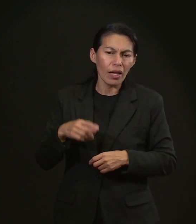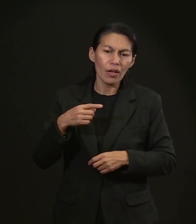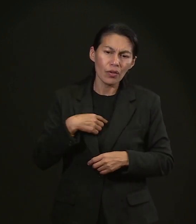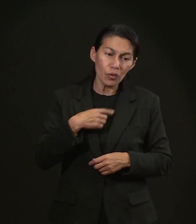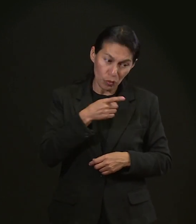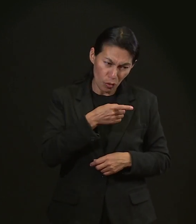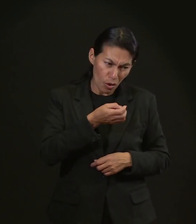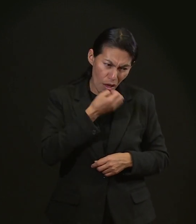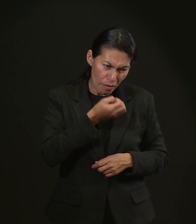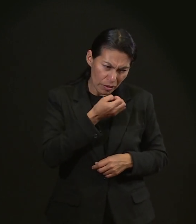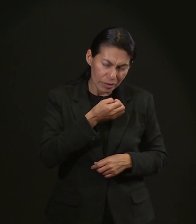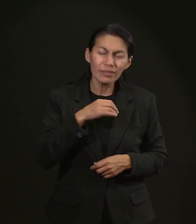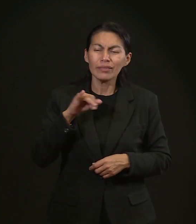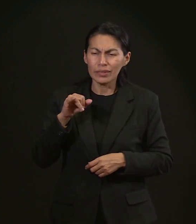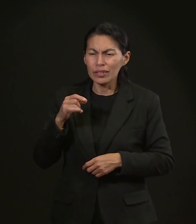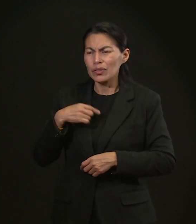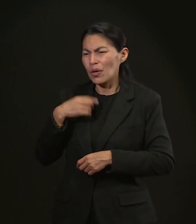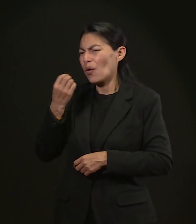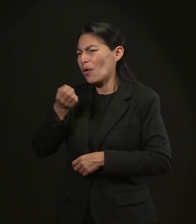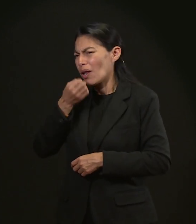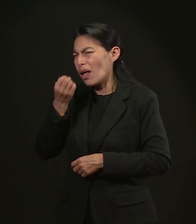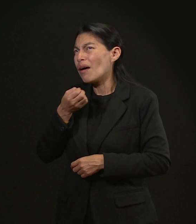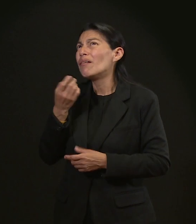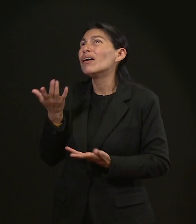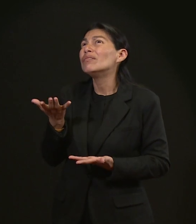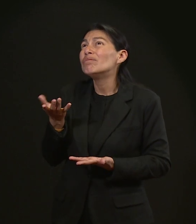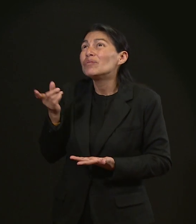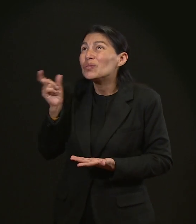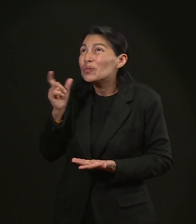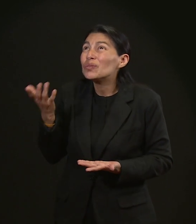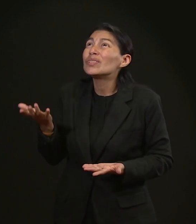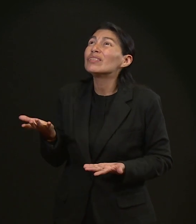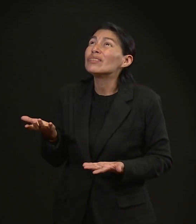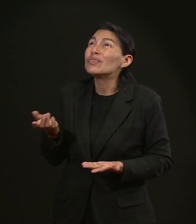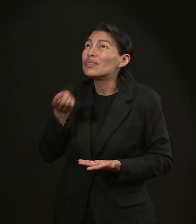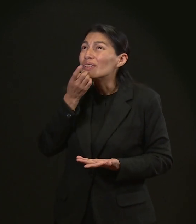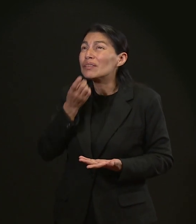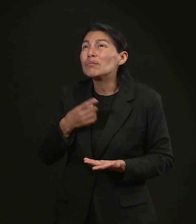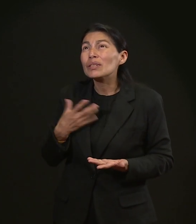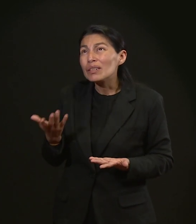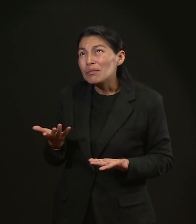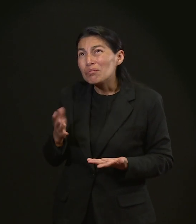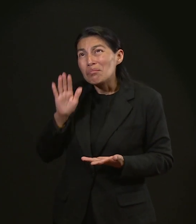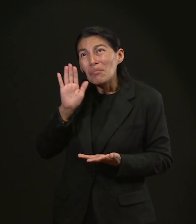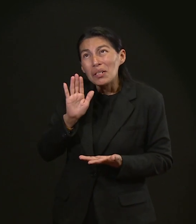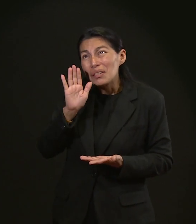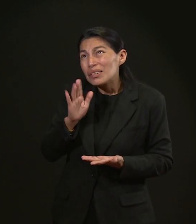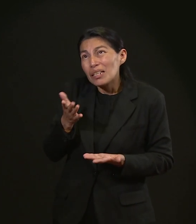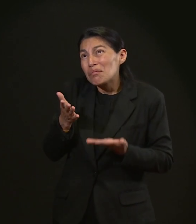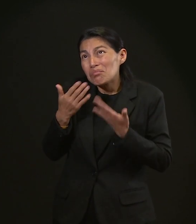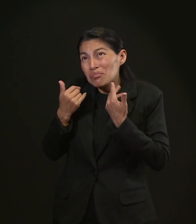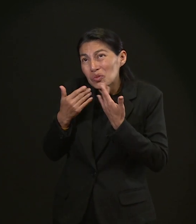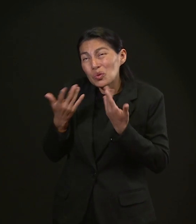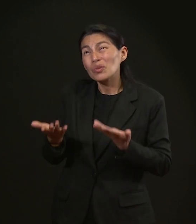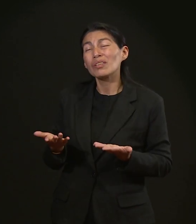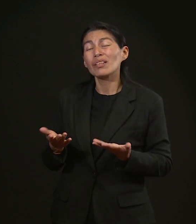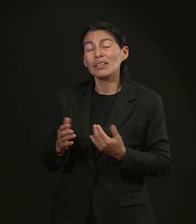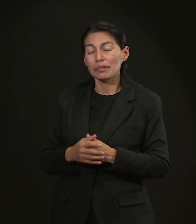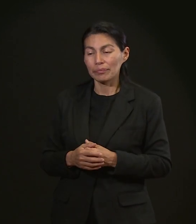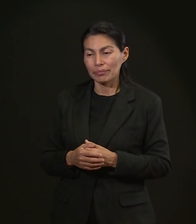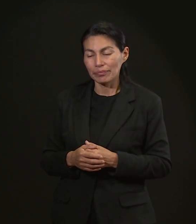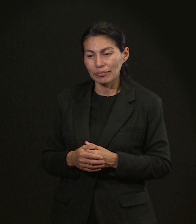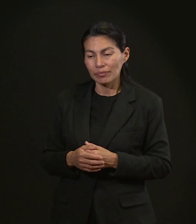y turagua y lloraba y yo le pedí a dios que cuando verdad porque se me hacía como qué como que no